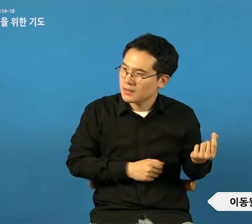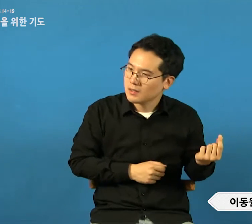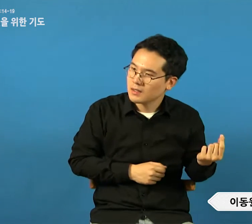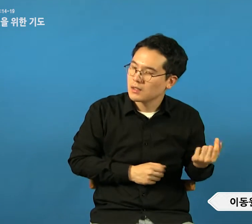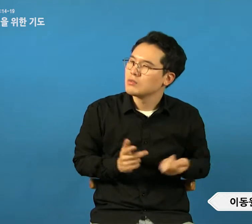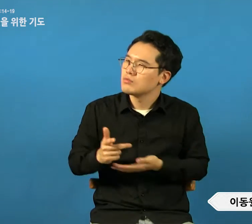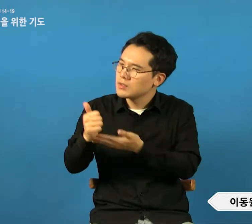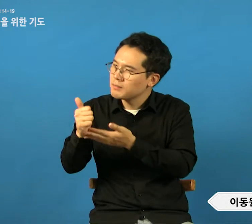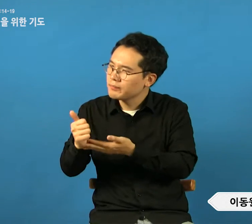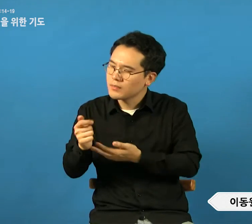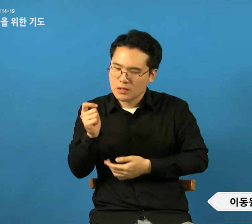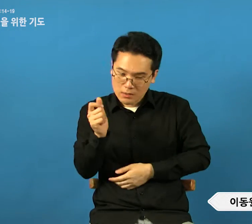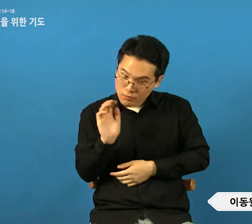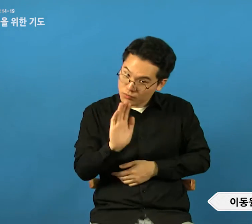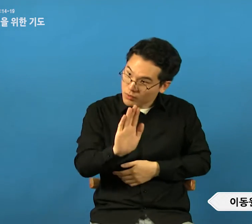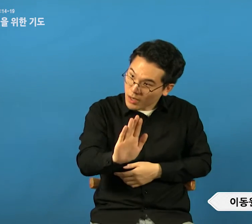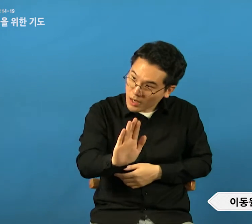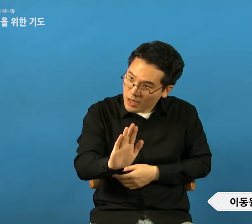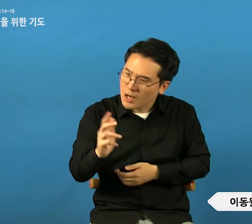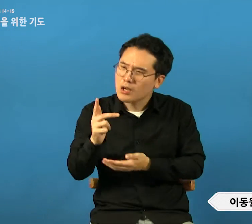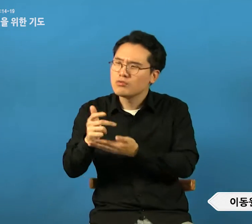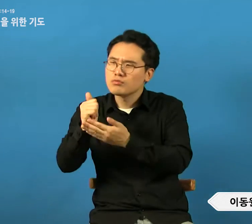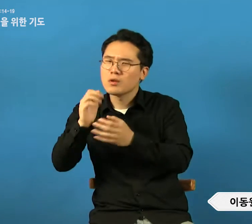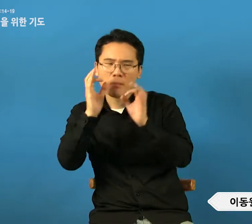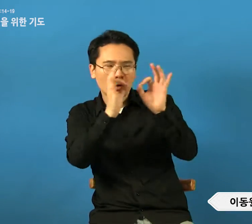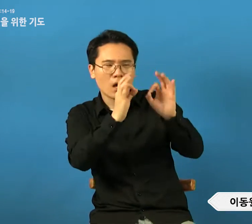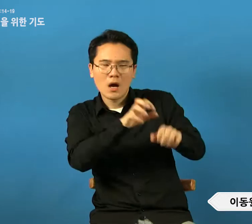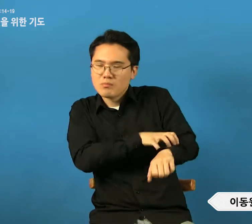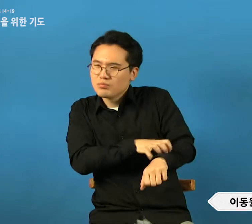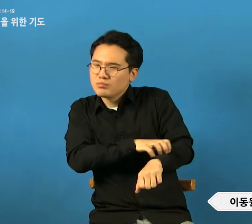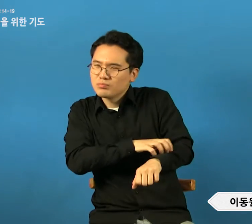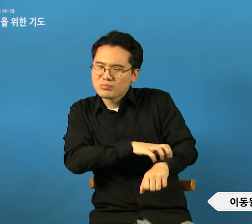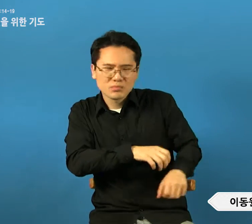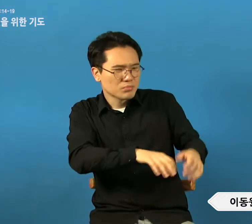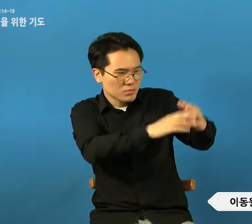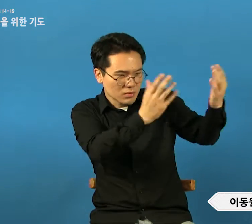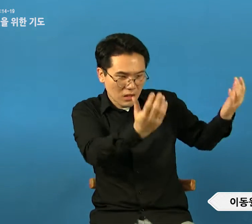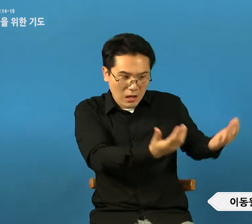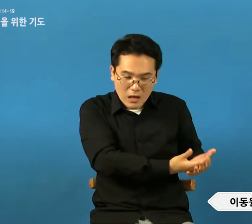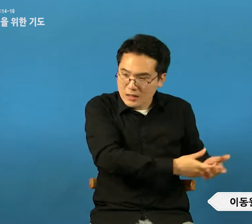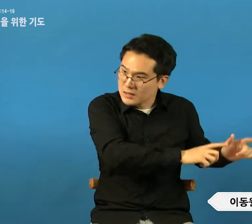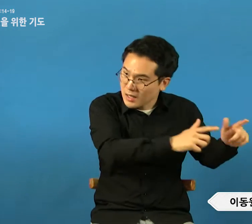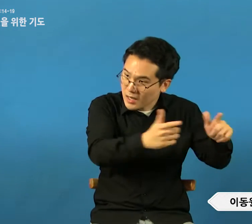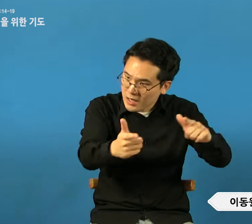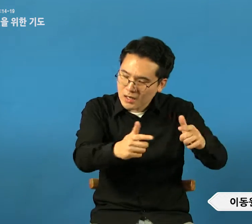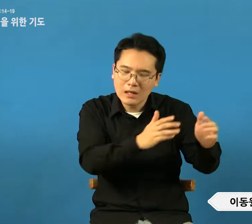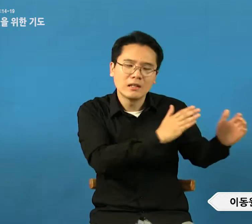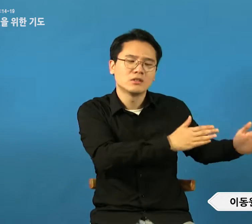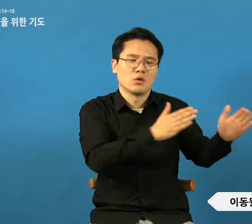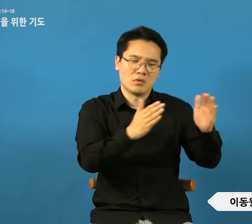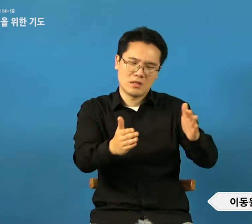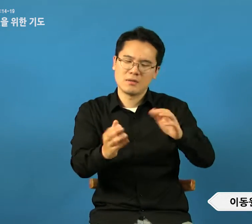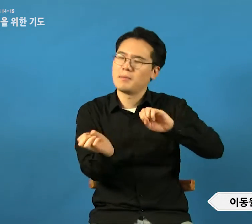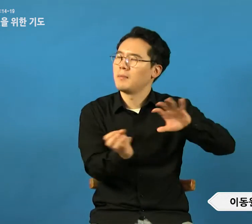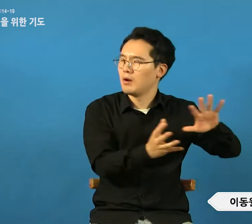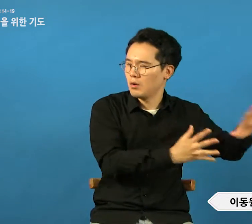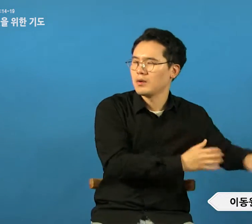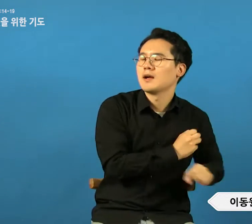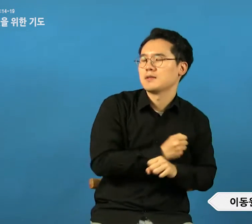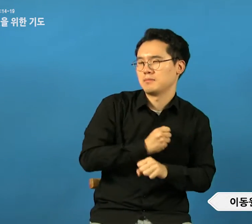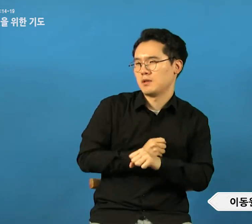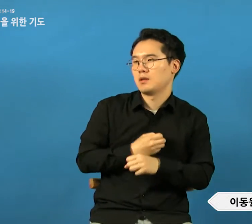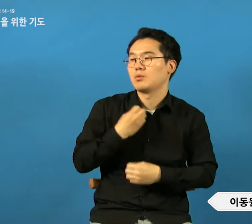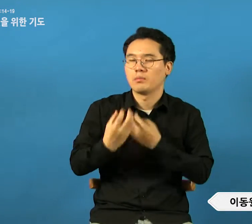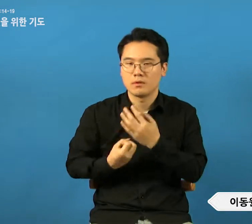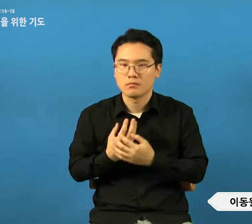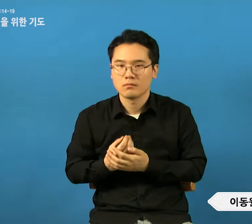주님 보시기에 거북한 모든 책들은 다 버리겠습니다. 이렇게 고백하게 되었어요. 이어서 주방에